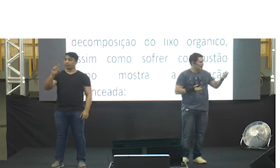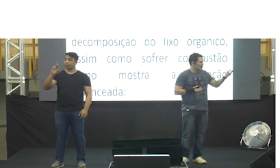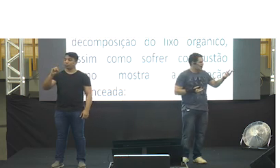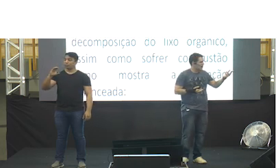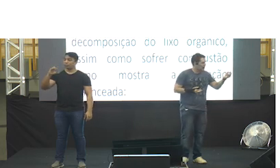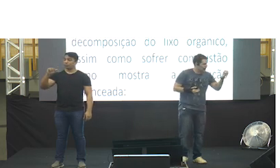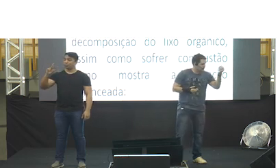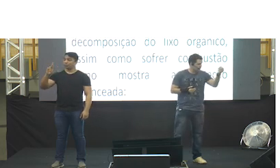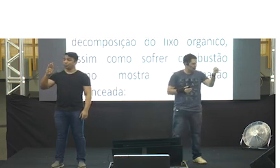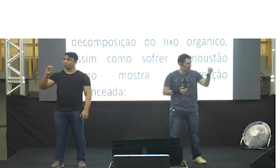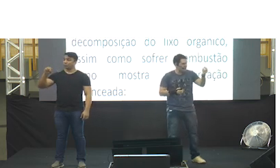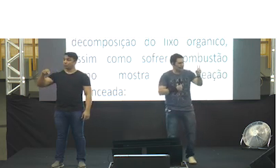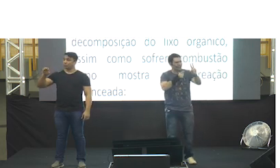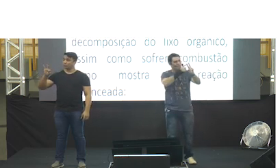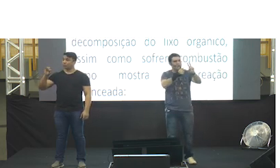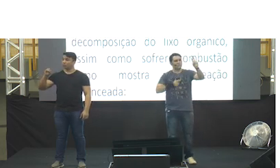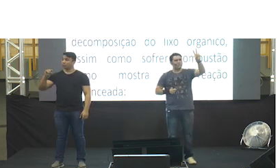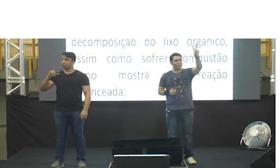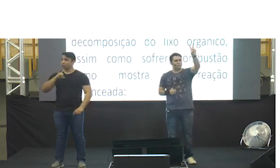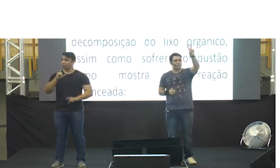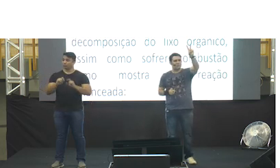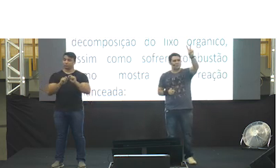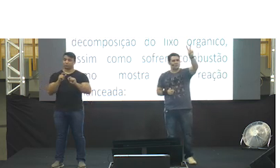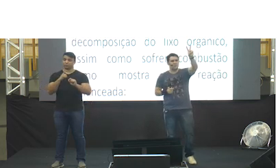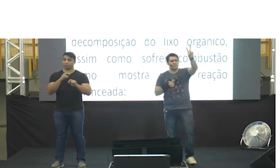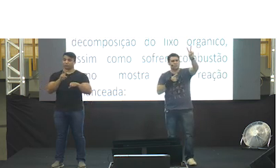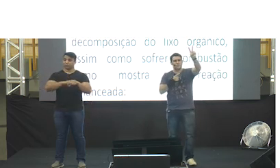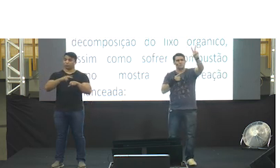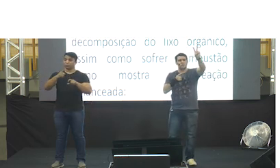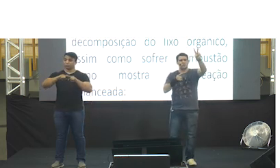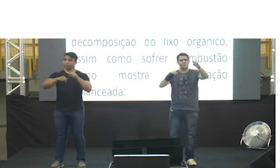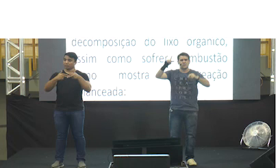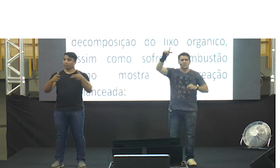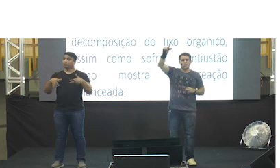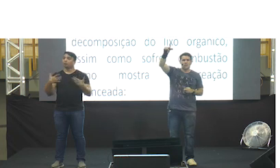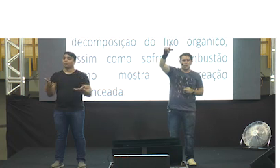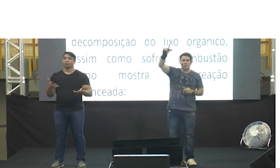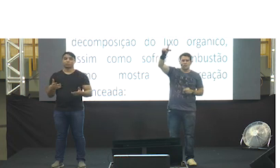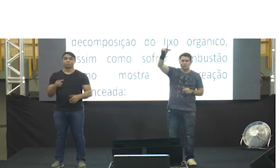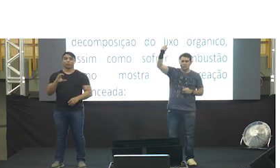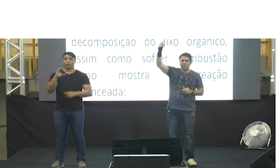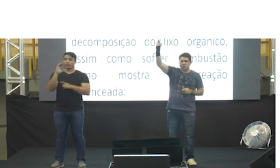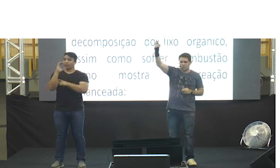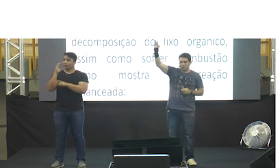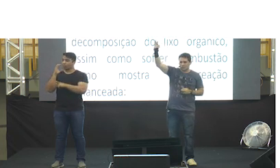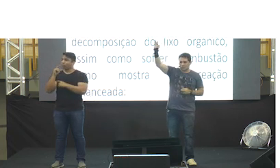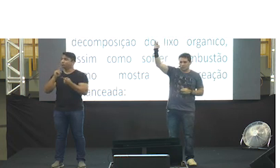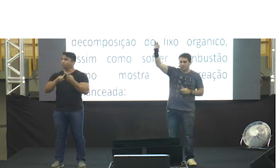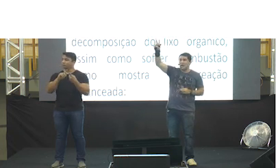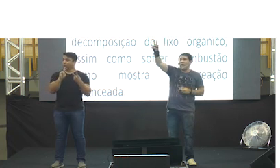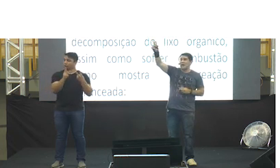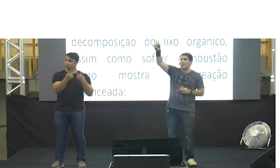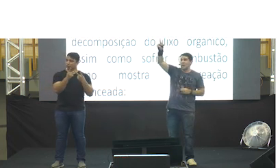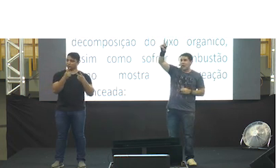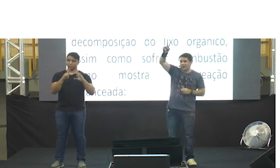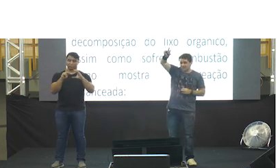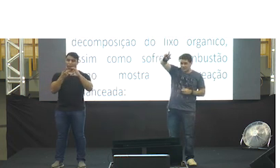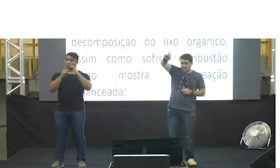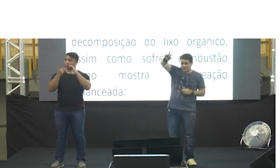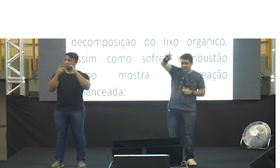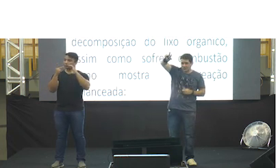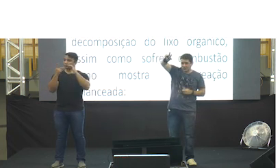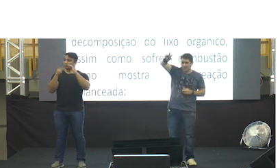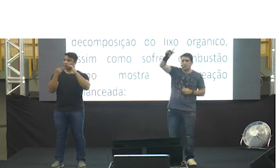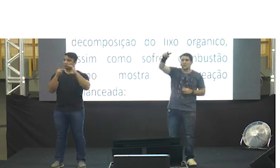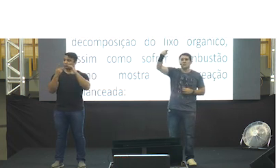orgânica. Hidrocarboneto, função orgânica formada só por 2 elementos químicos. Quais são os 2? Carbono e hidrogênio.